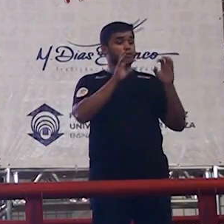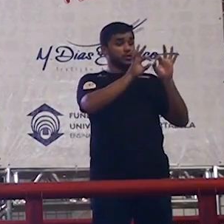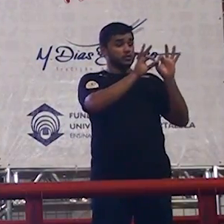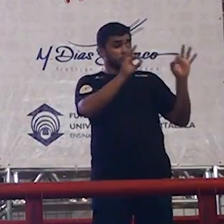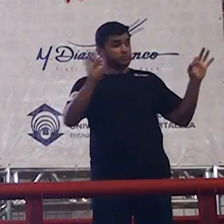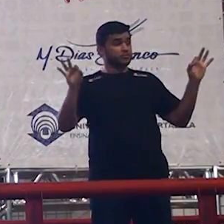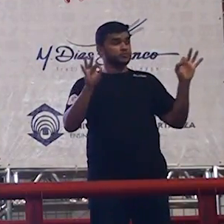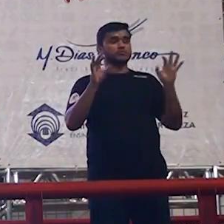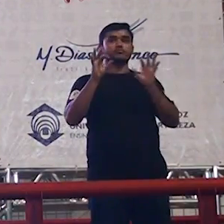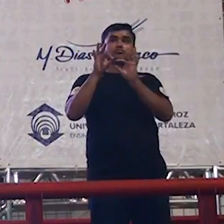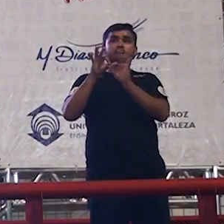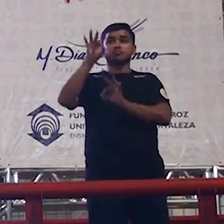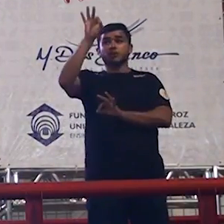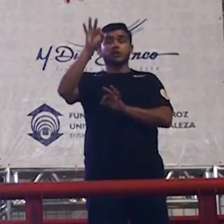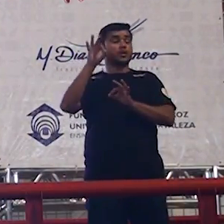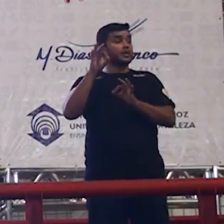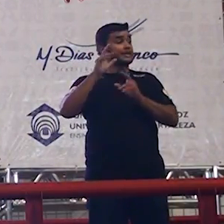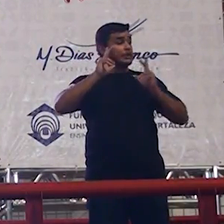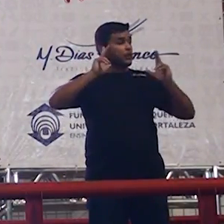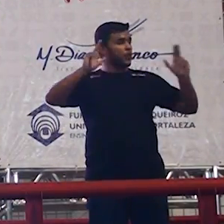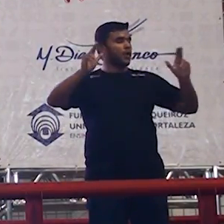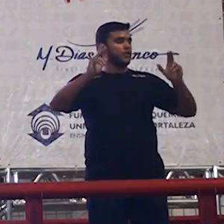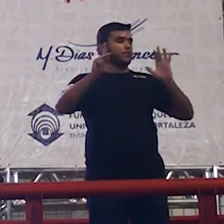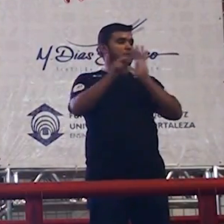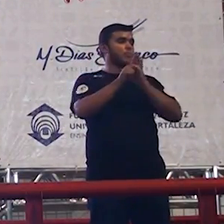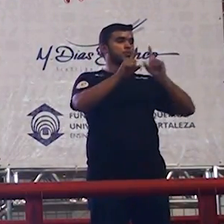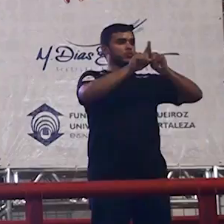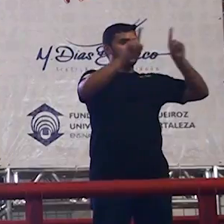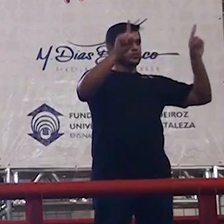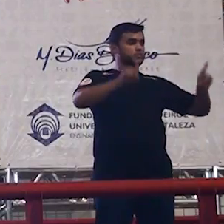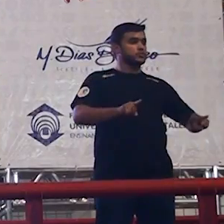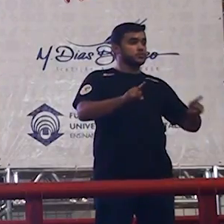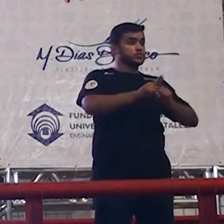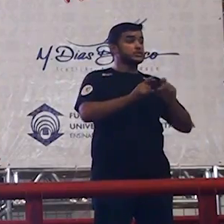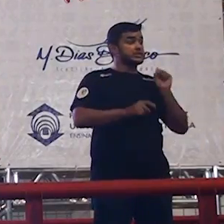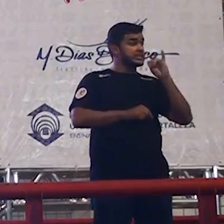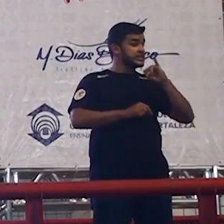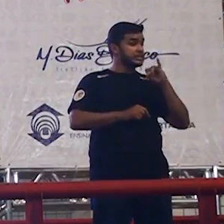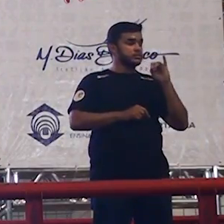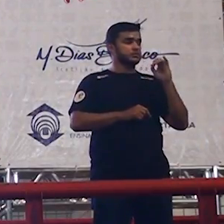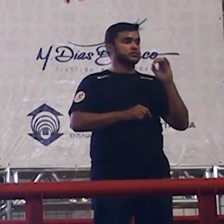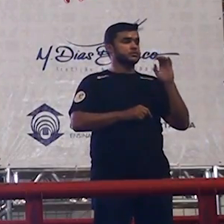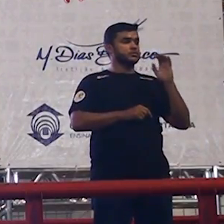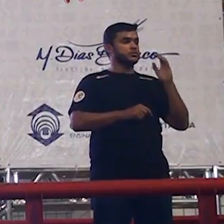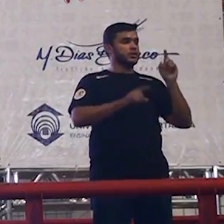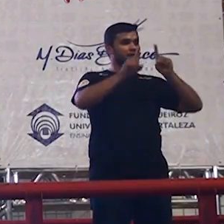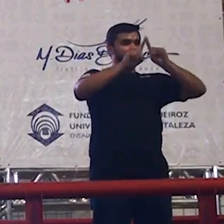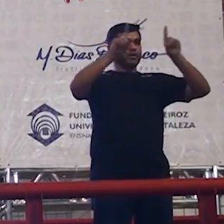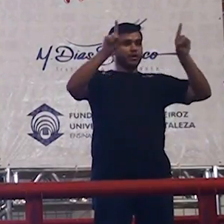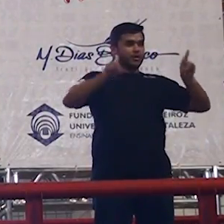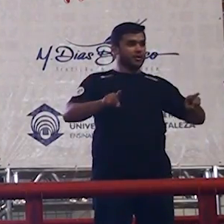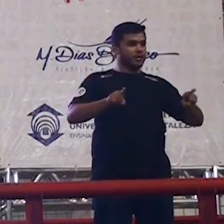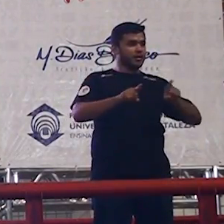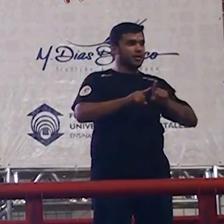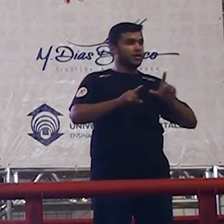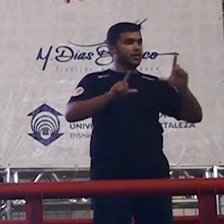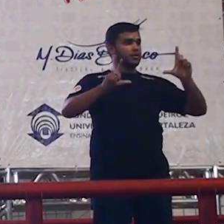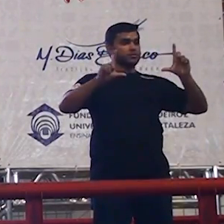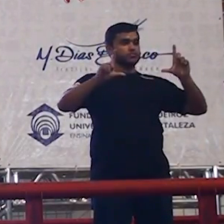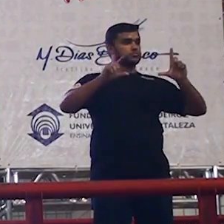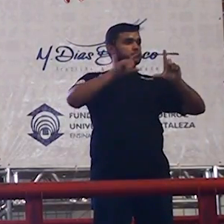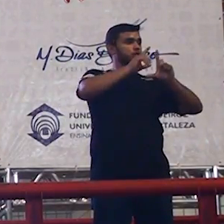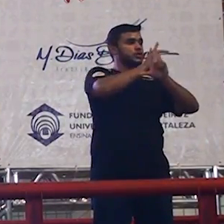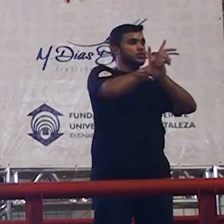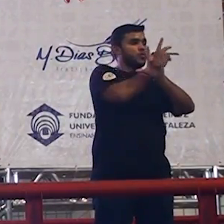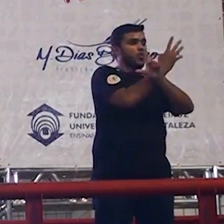da diagonal do quadrado são iguais. Se uma medida é 4, a outra também vale